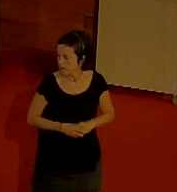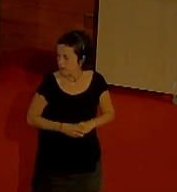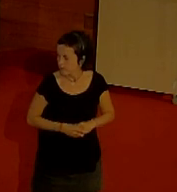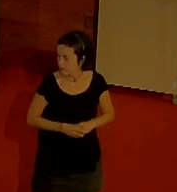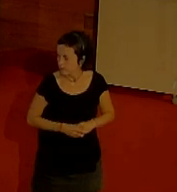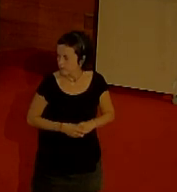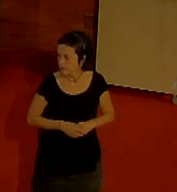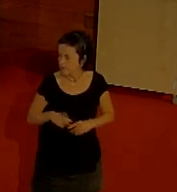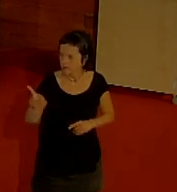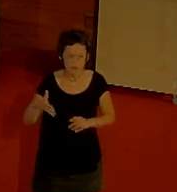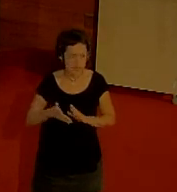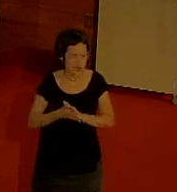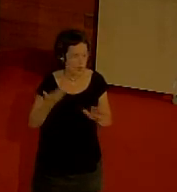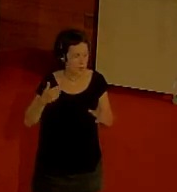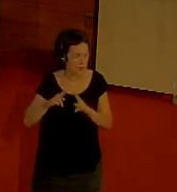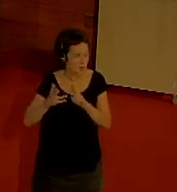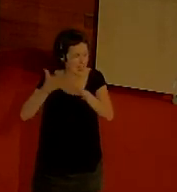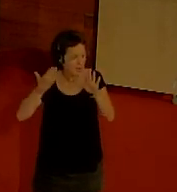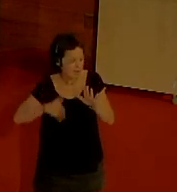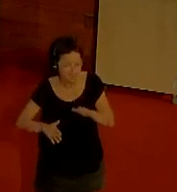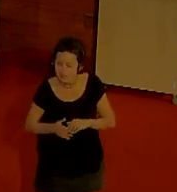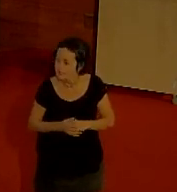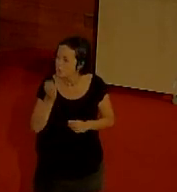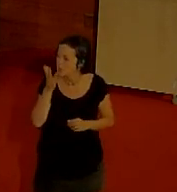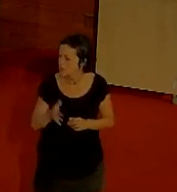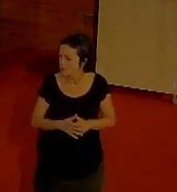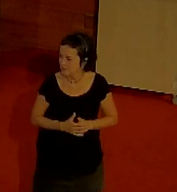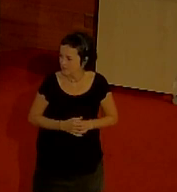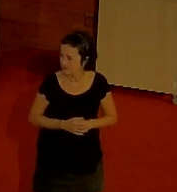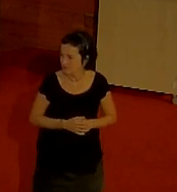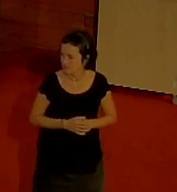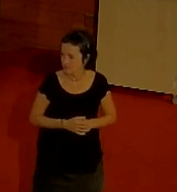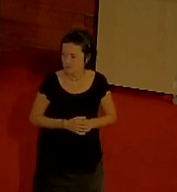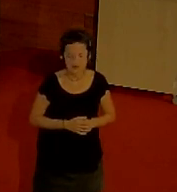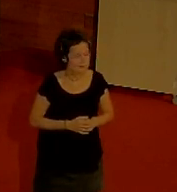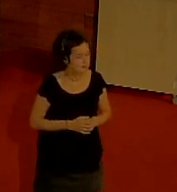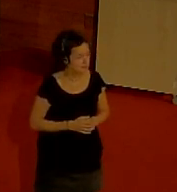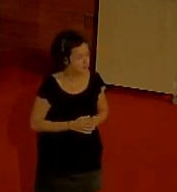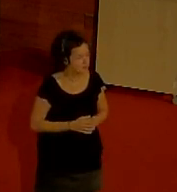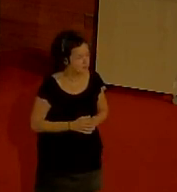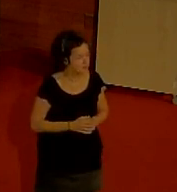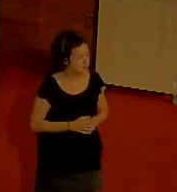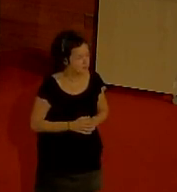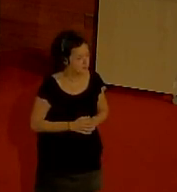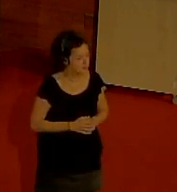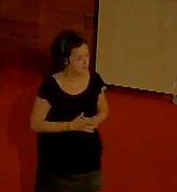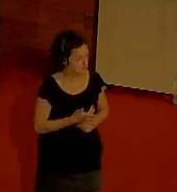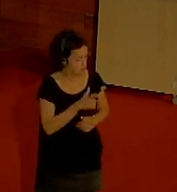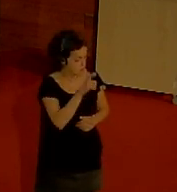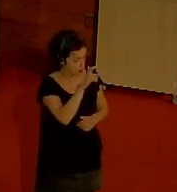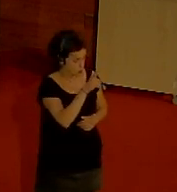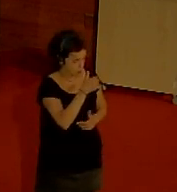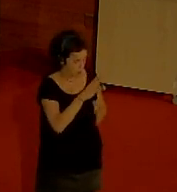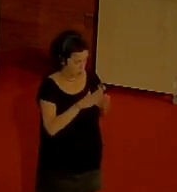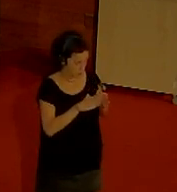Muy rápido, aquí hay una pregunta muy rápida. Muy bien. ¿Cuál es el proceso que se lleva? Cuando llega una patera